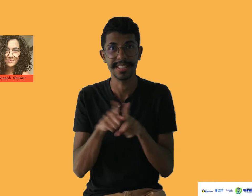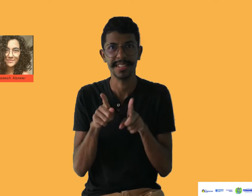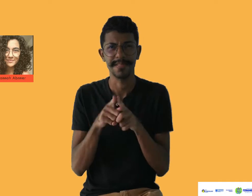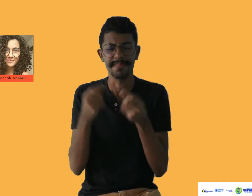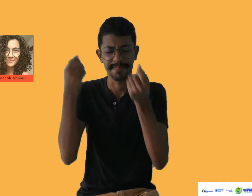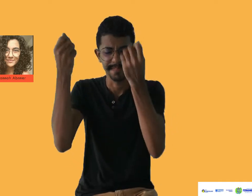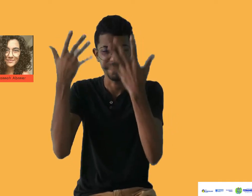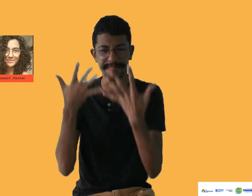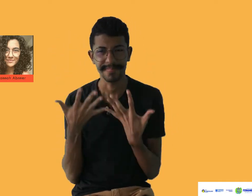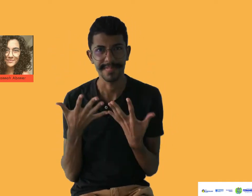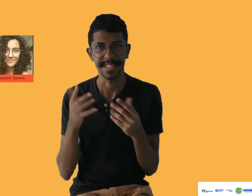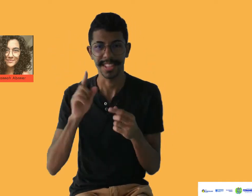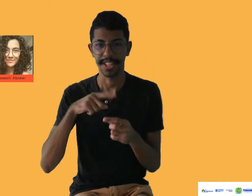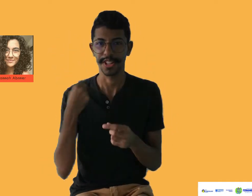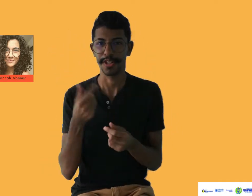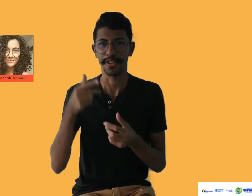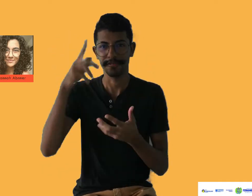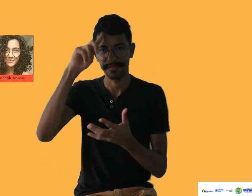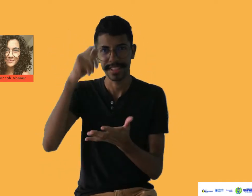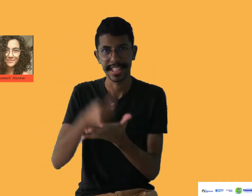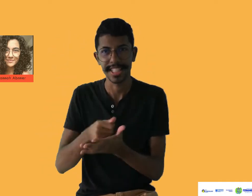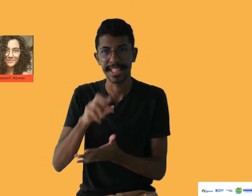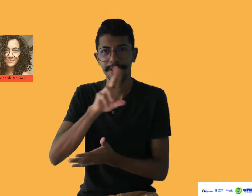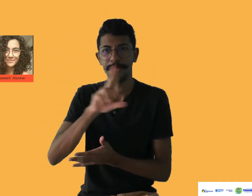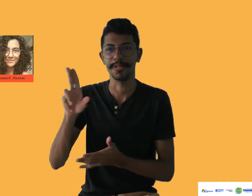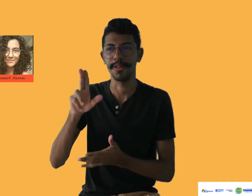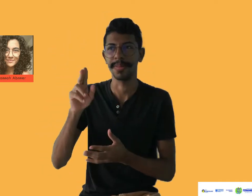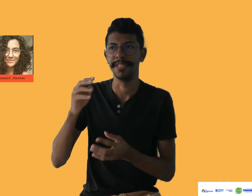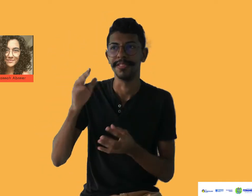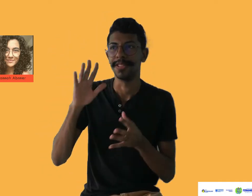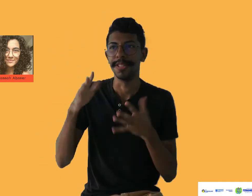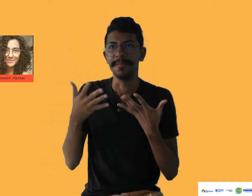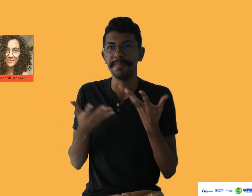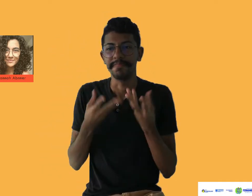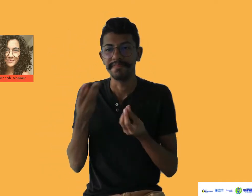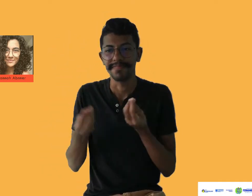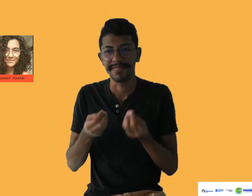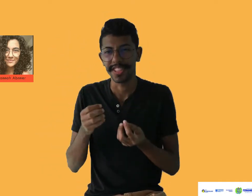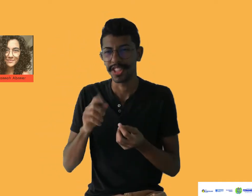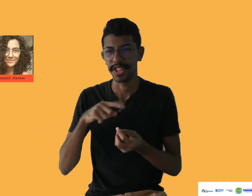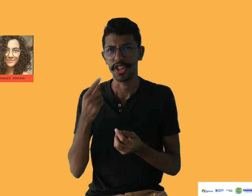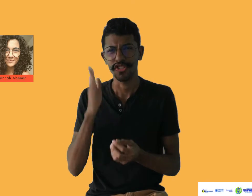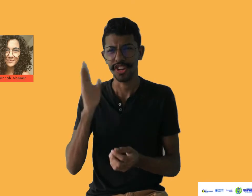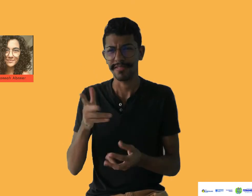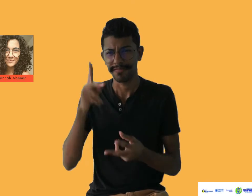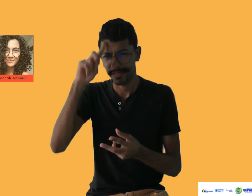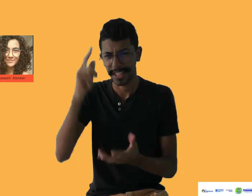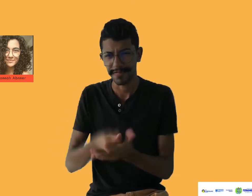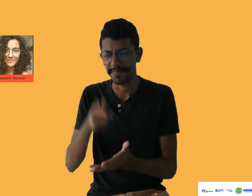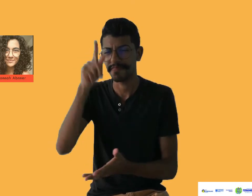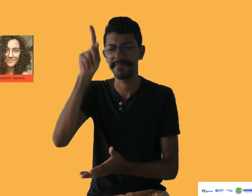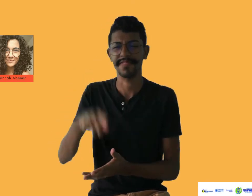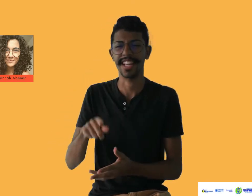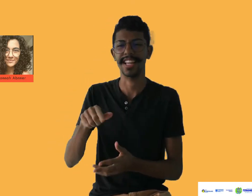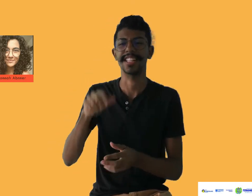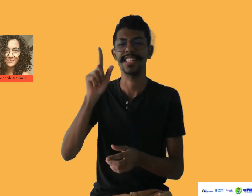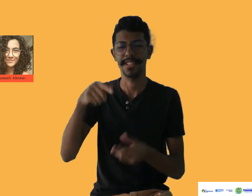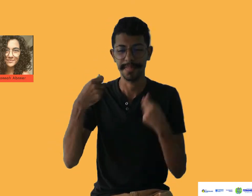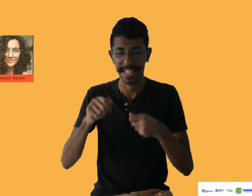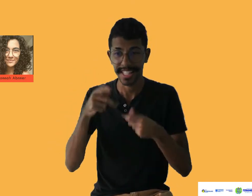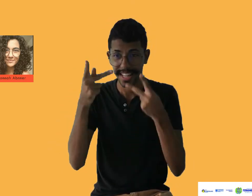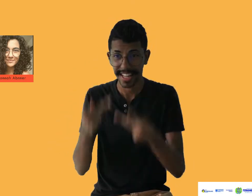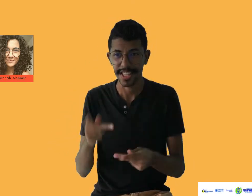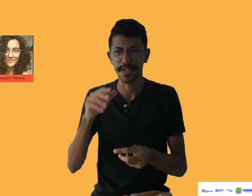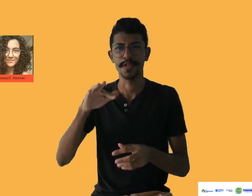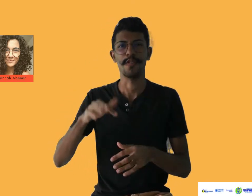também. A gente decidiu esse nome coletivo. Foi quase assim, de súbito a gente já é esse. É isso que a gente precisa.